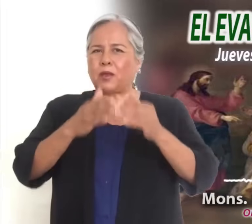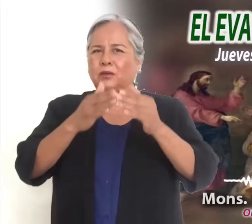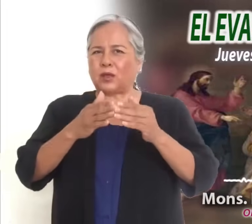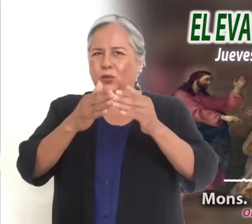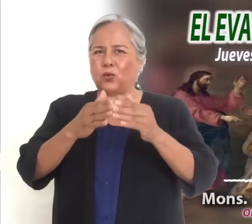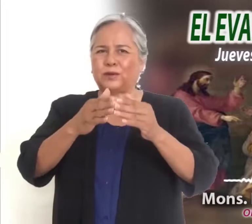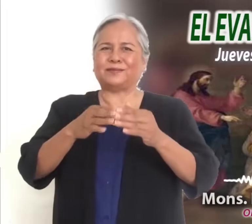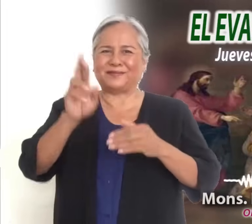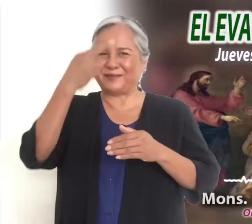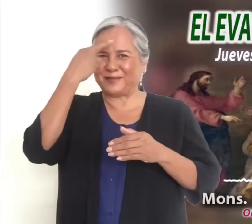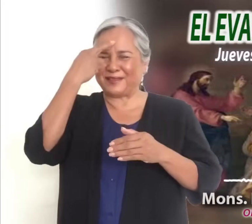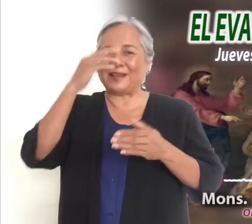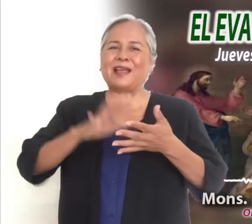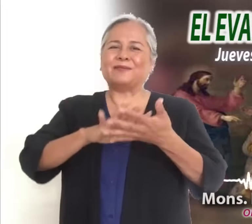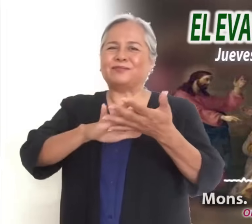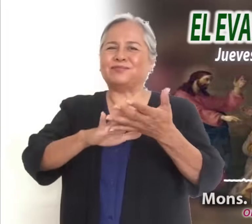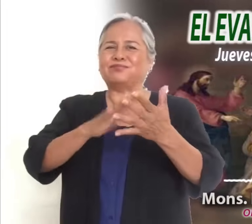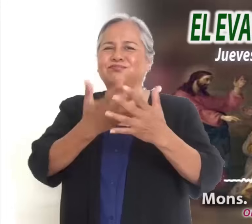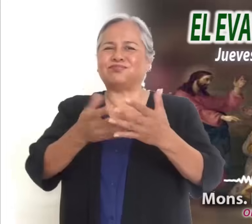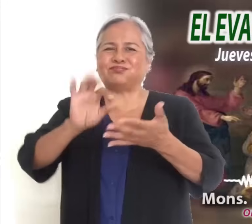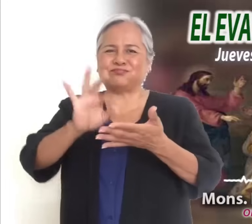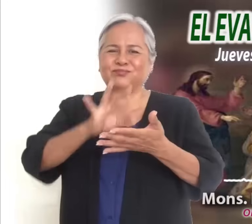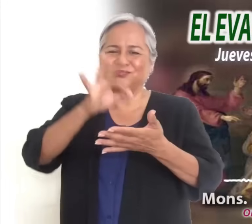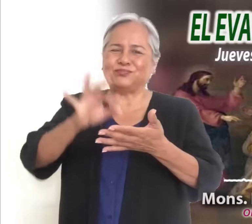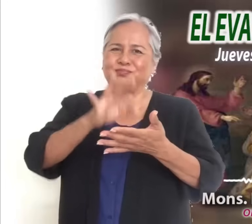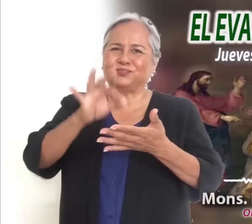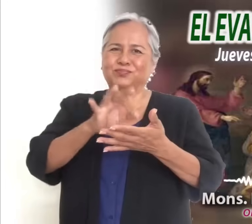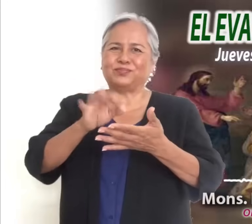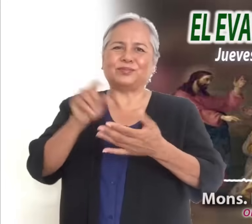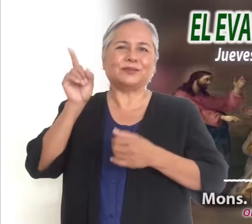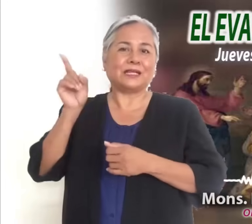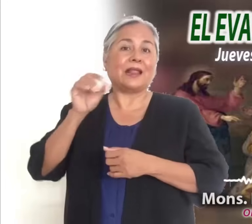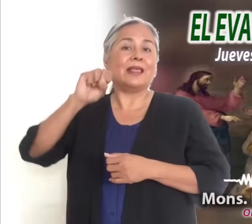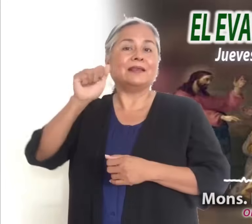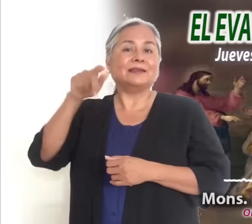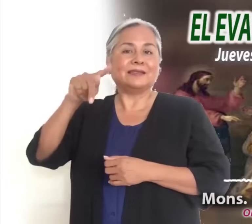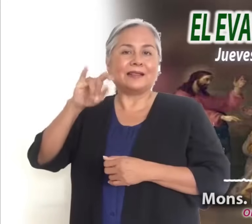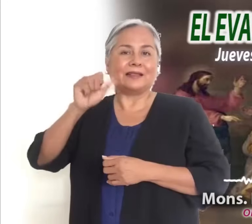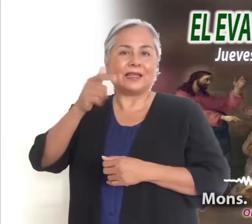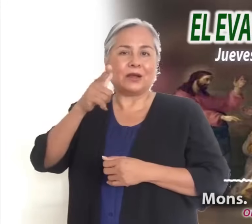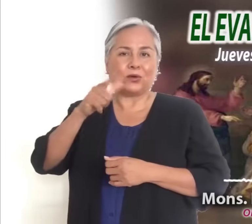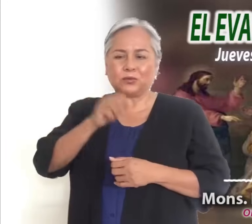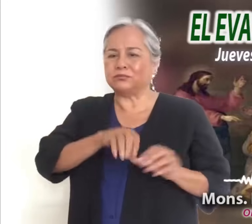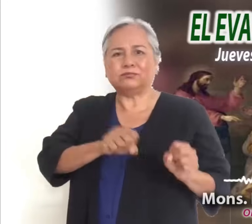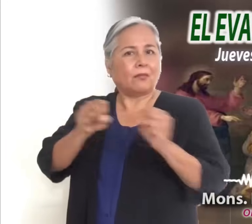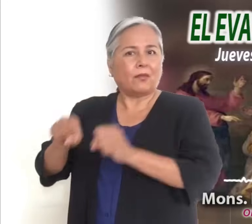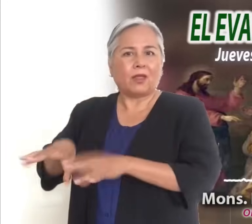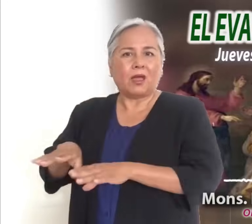Abandonó barcas y redes para irse atrás de huellas del Nazareno. ¿Qué habría en su corazón?